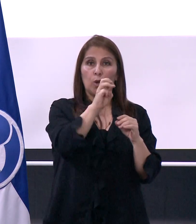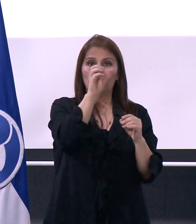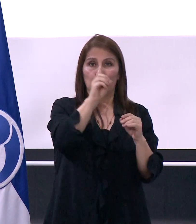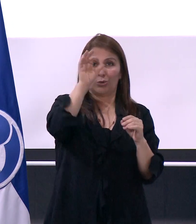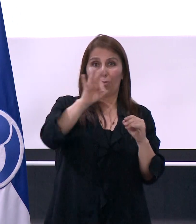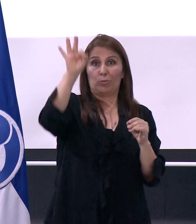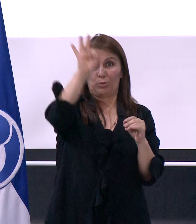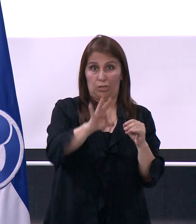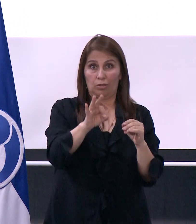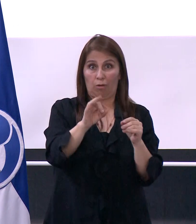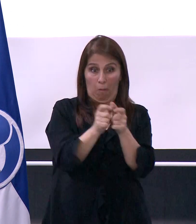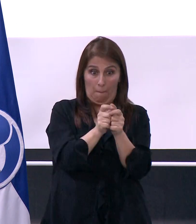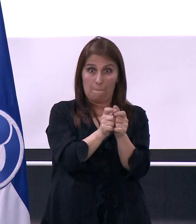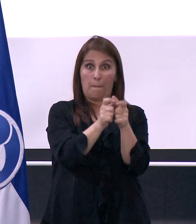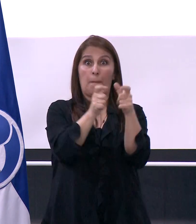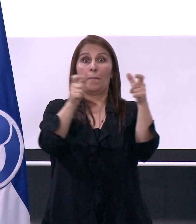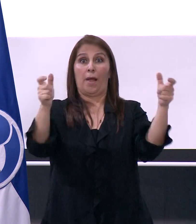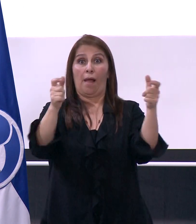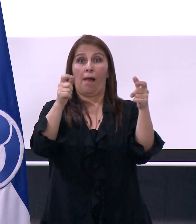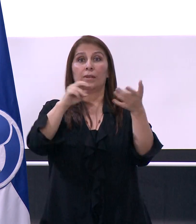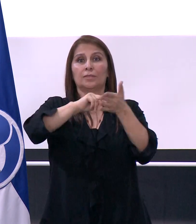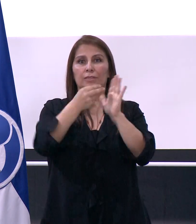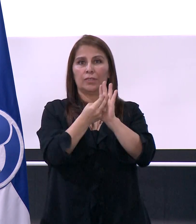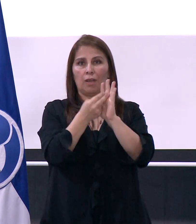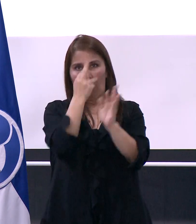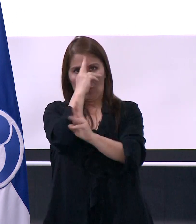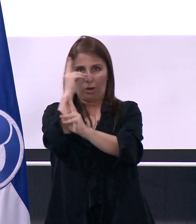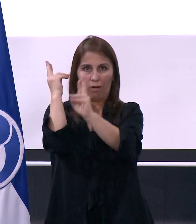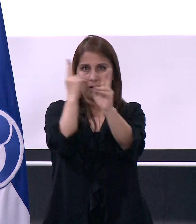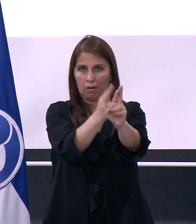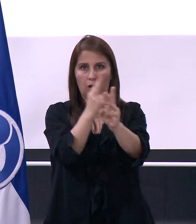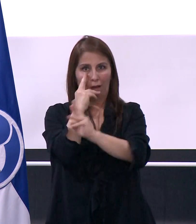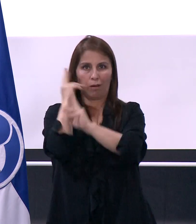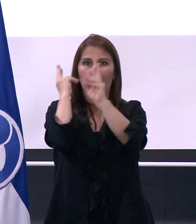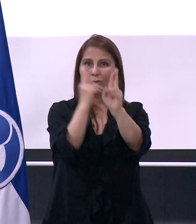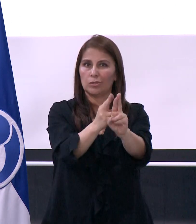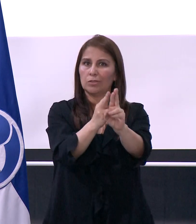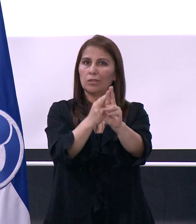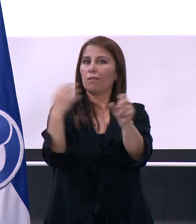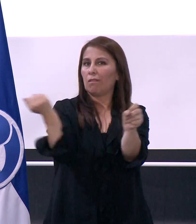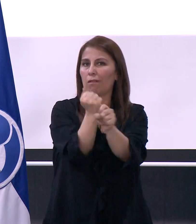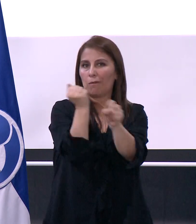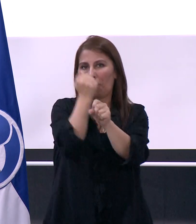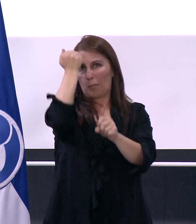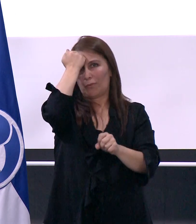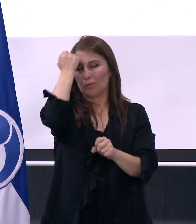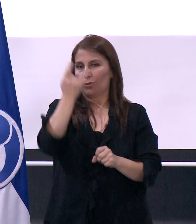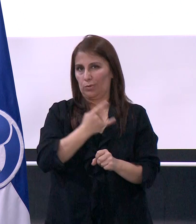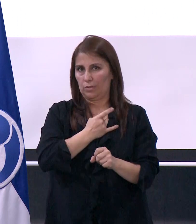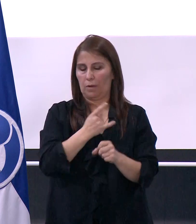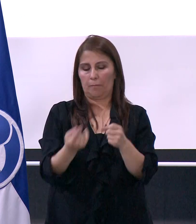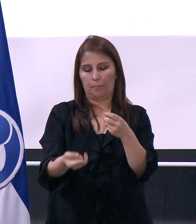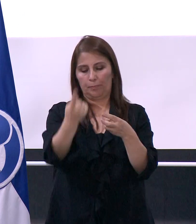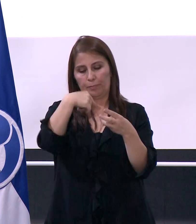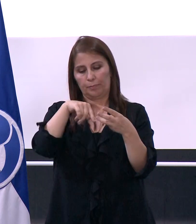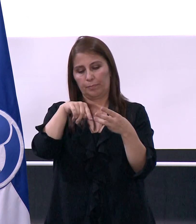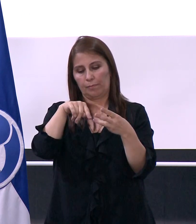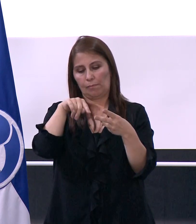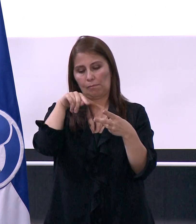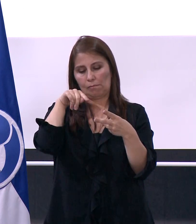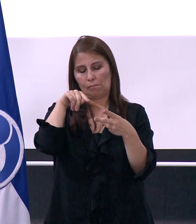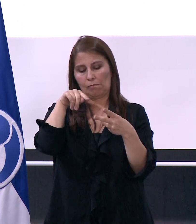total lo que significa dignificar de una vez por todas la labor docente universitaria segundo pensar de otra manera